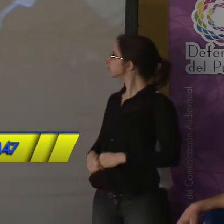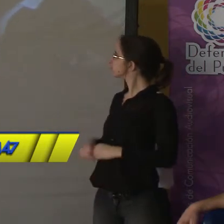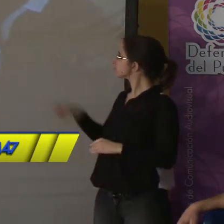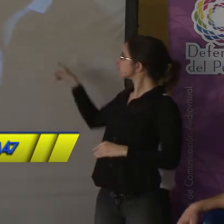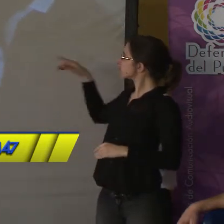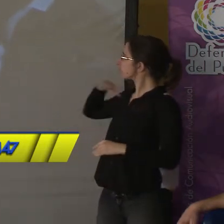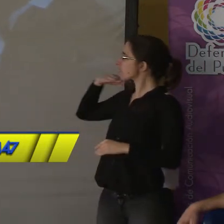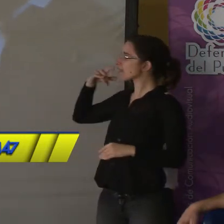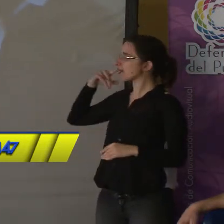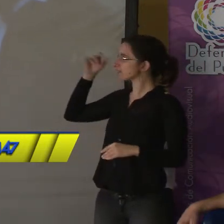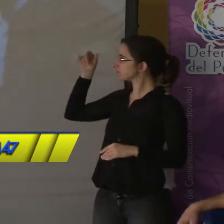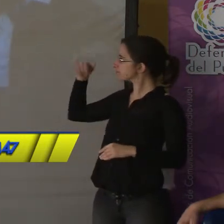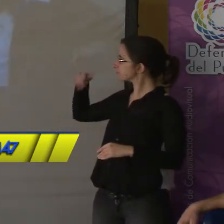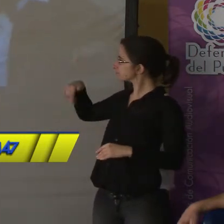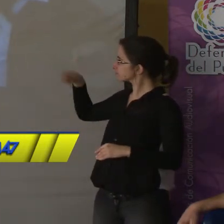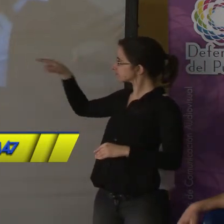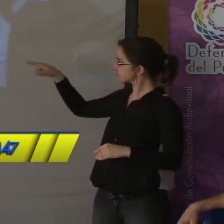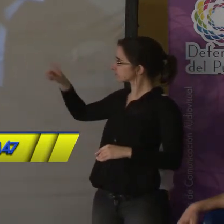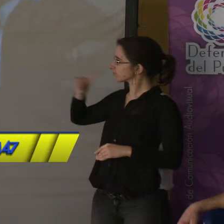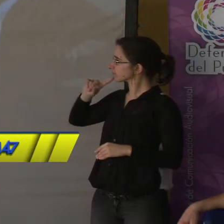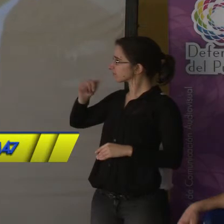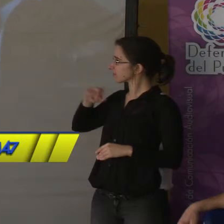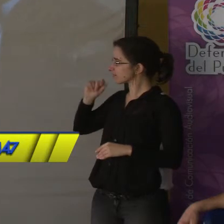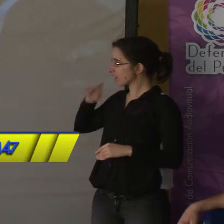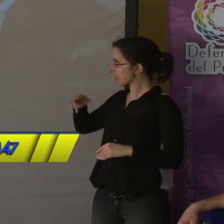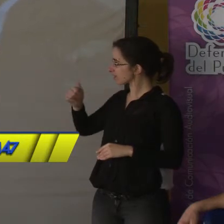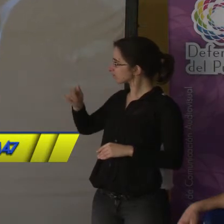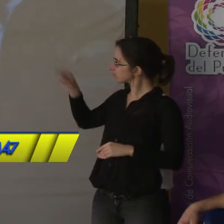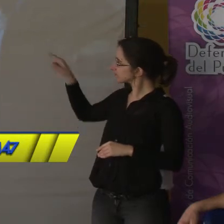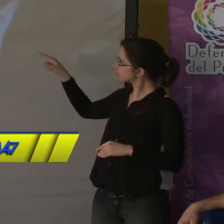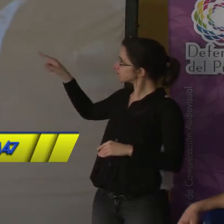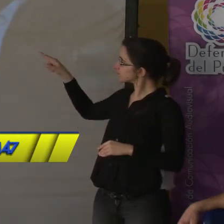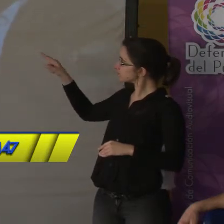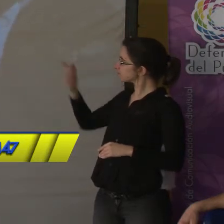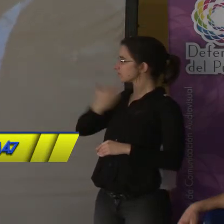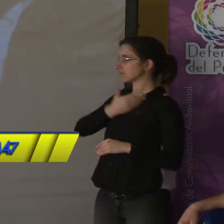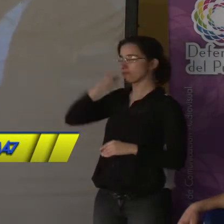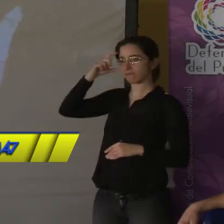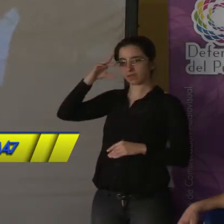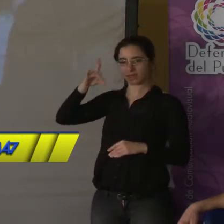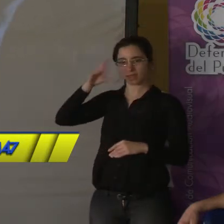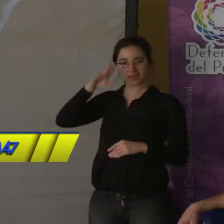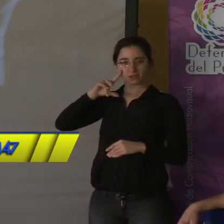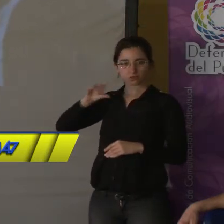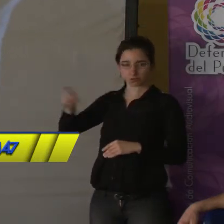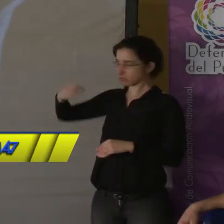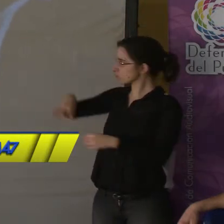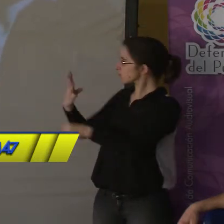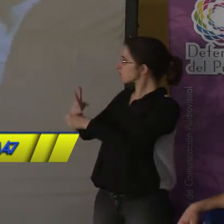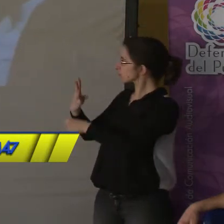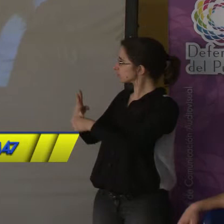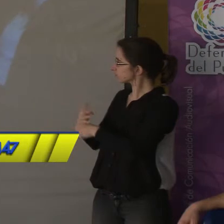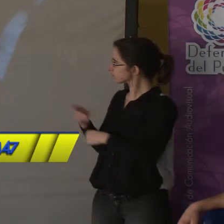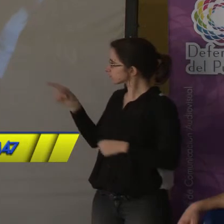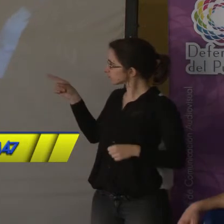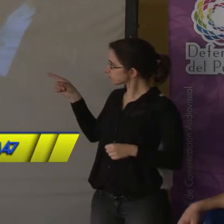Jazmín Figueroa, de cuarto primera. Yo soy Tatiana Méndez, de cuarto primera. Yo soy Federico Zárate, de cuarto primera. Y elegimos el tema